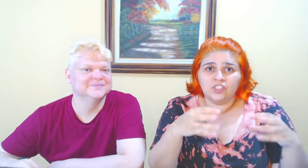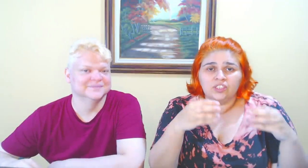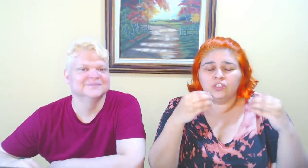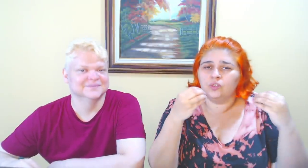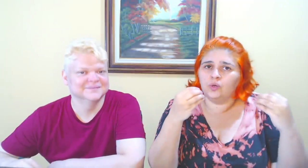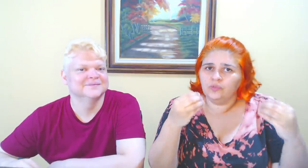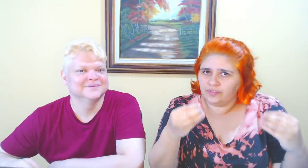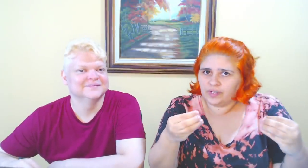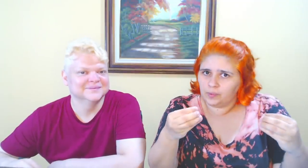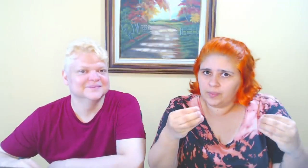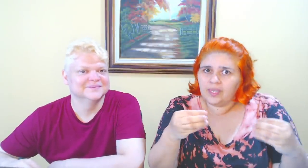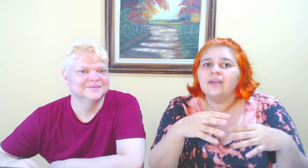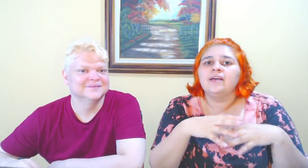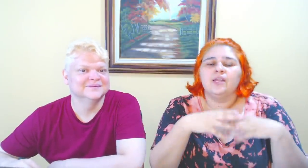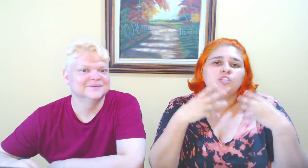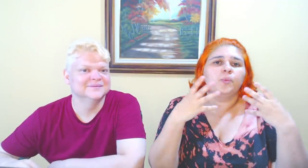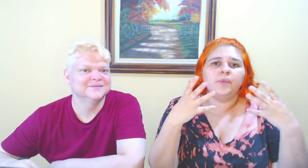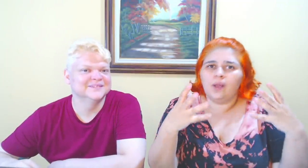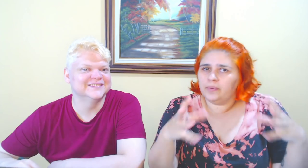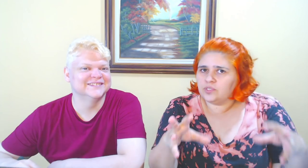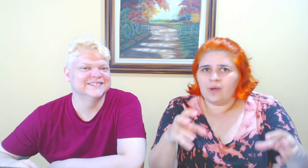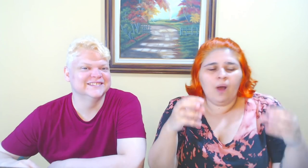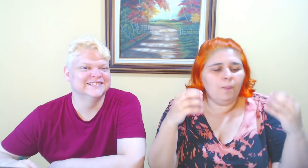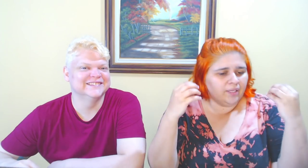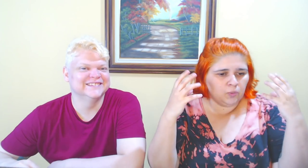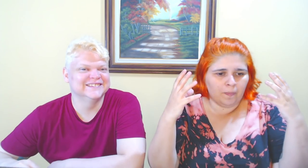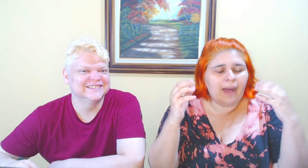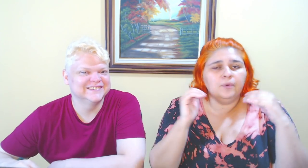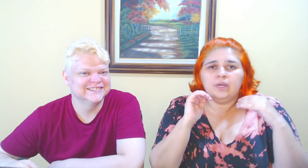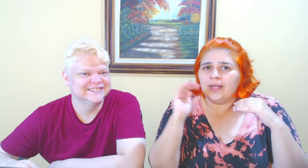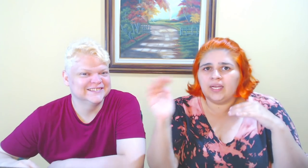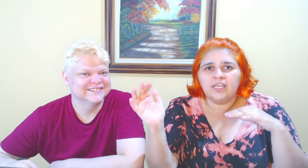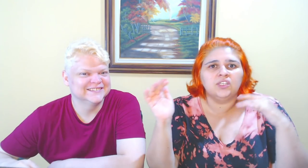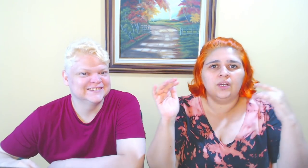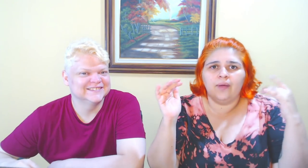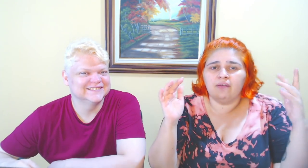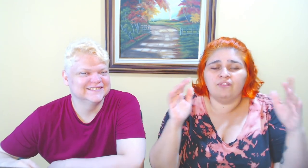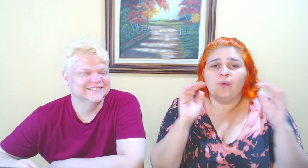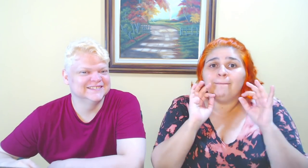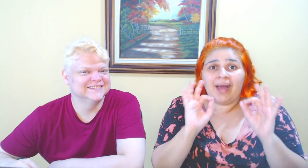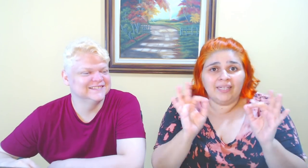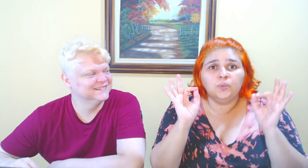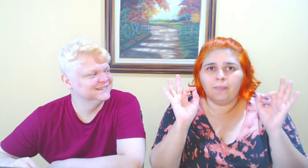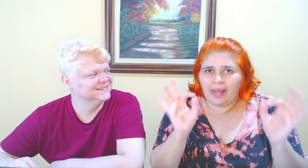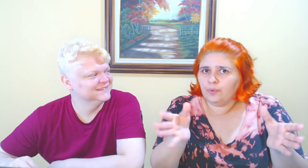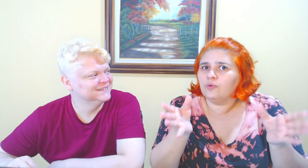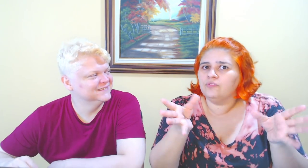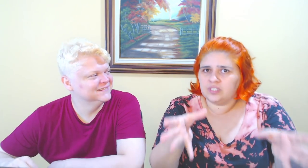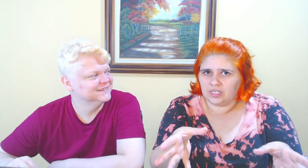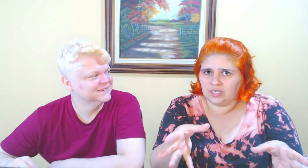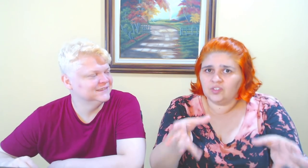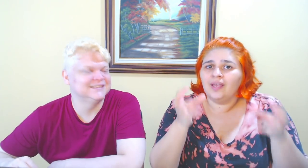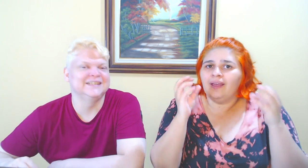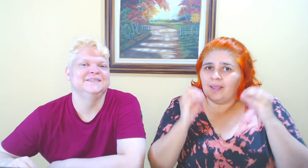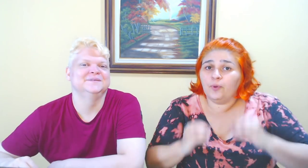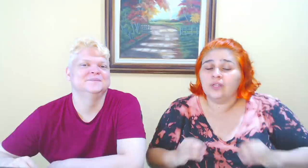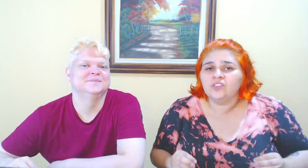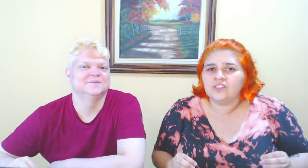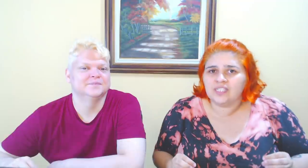gente achou do filme Nossa opinião pessoal, bate-papo, não é crítica, não é review É bate-papo com vocês É importante que vocês